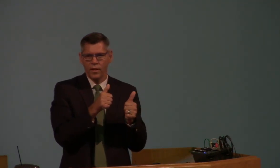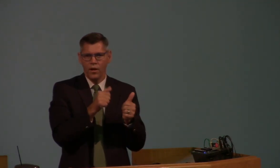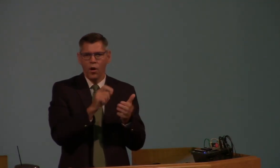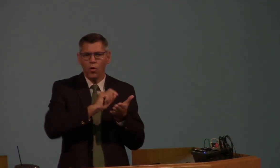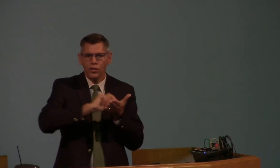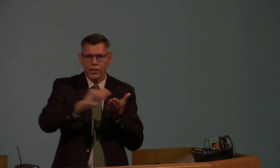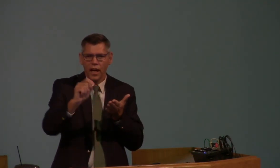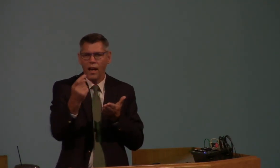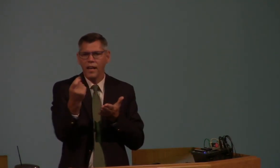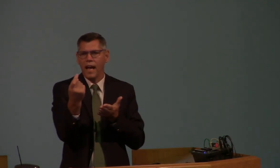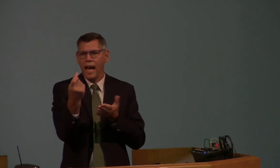Ons steek aan die kers.